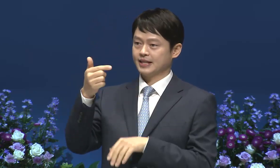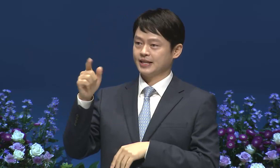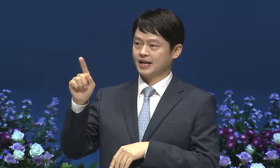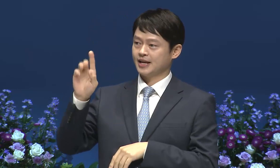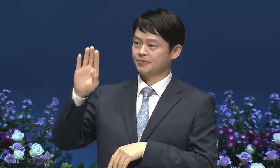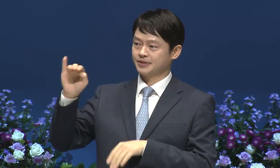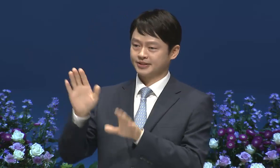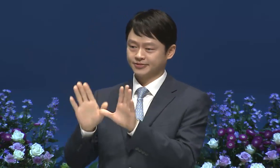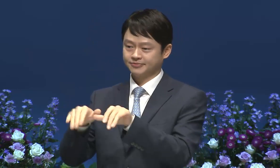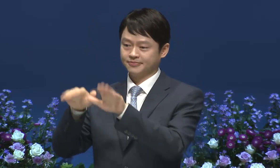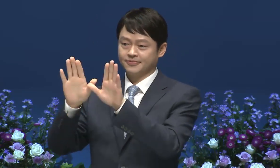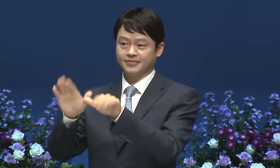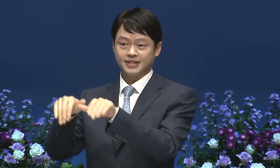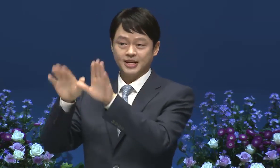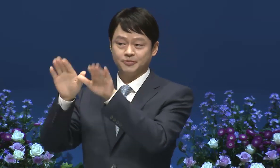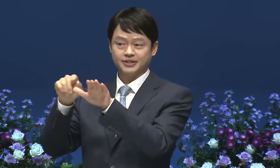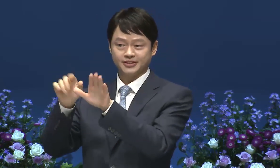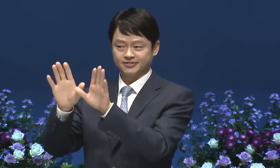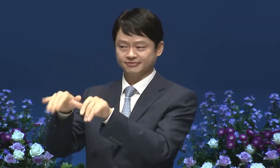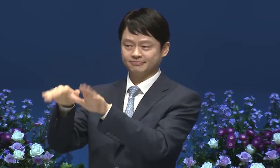여러분 나비 아시지요?